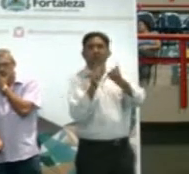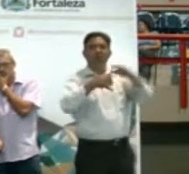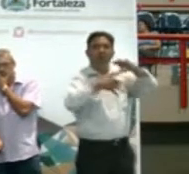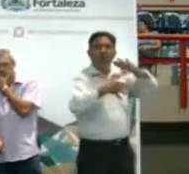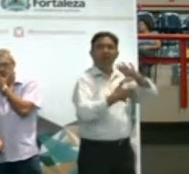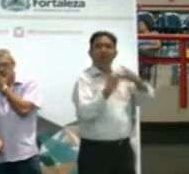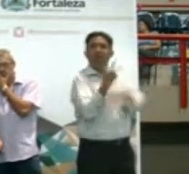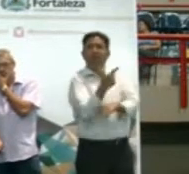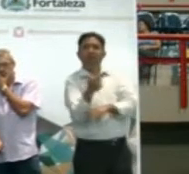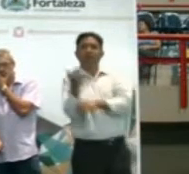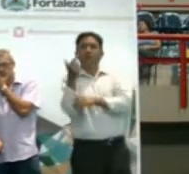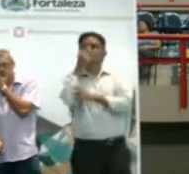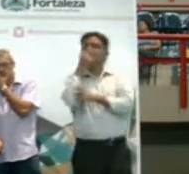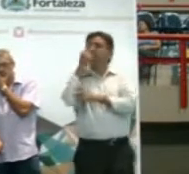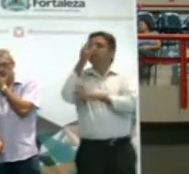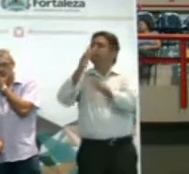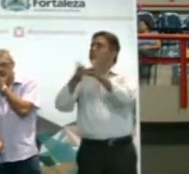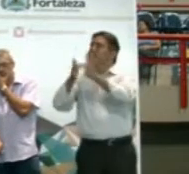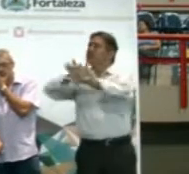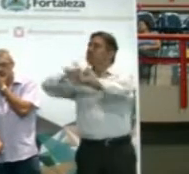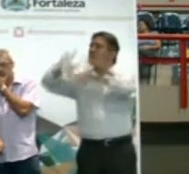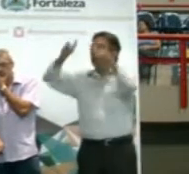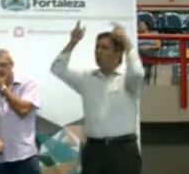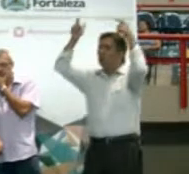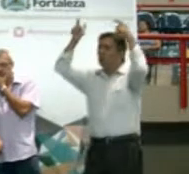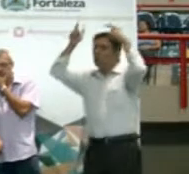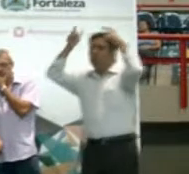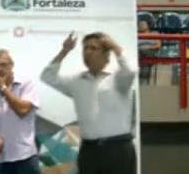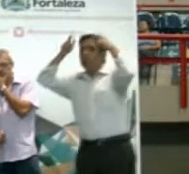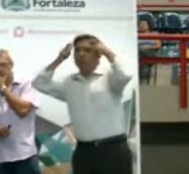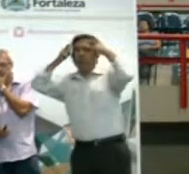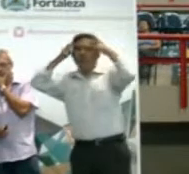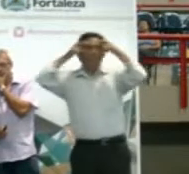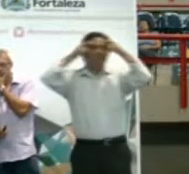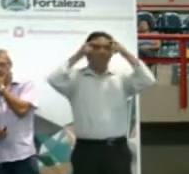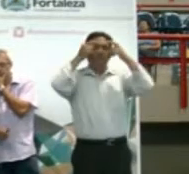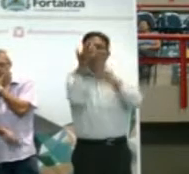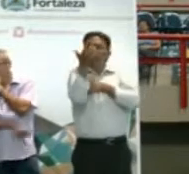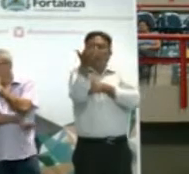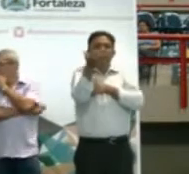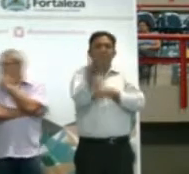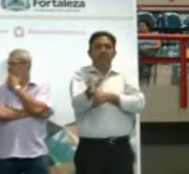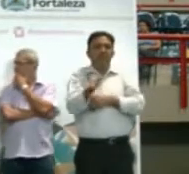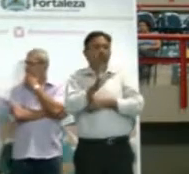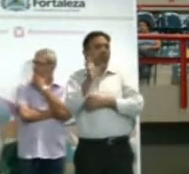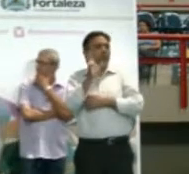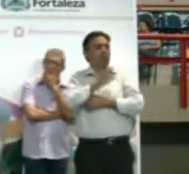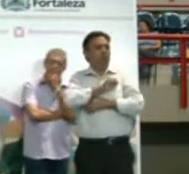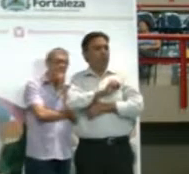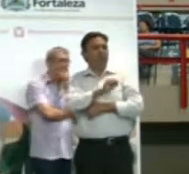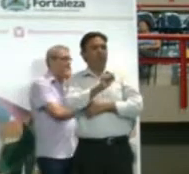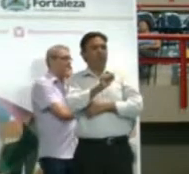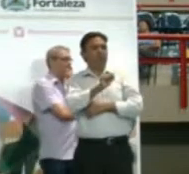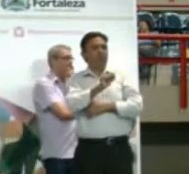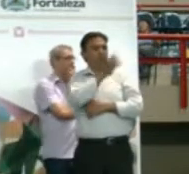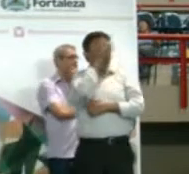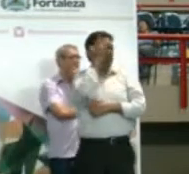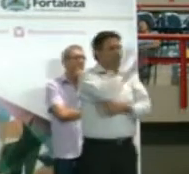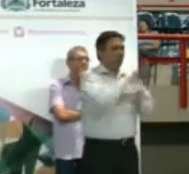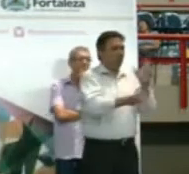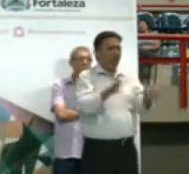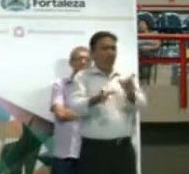conduzia. Andei mal coroado. Não queria o amor em seu